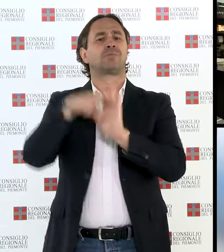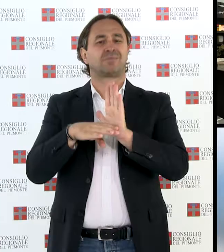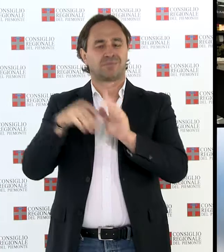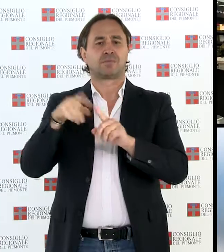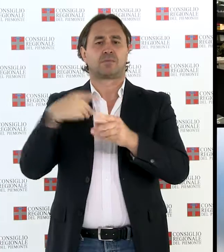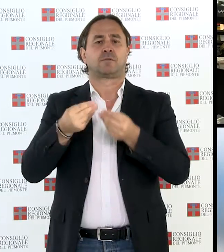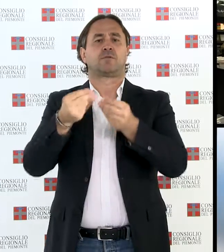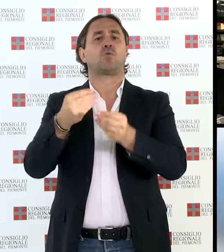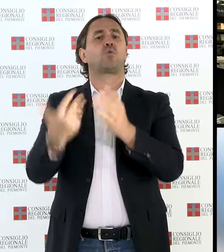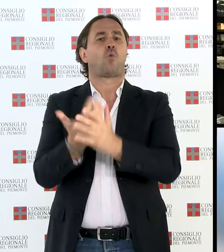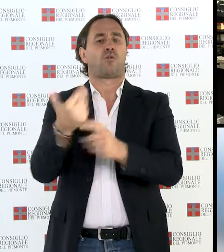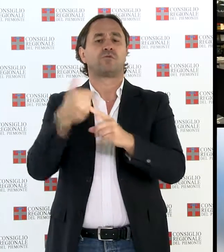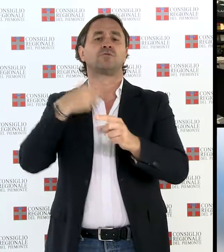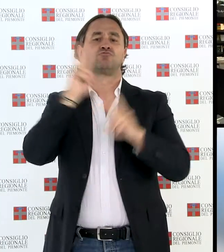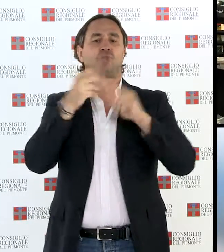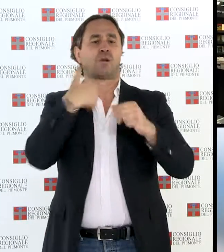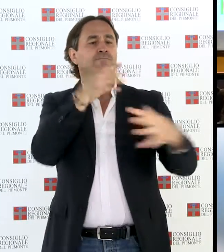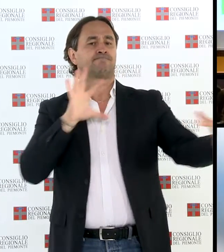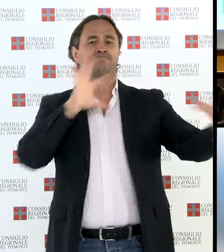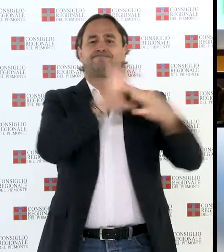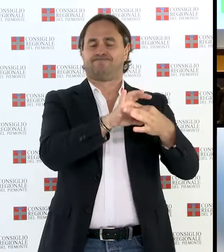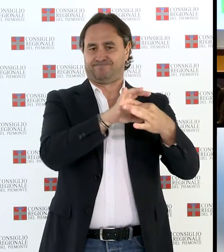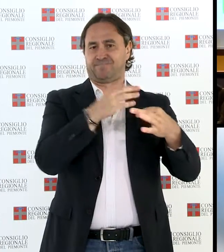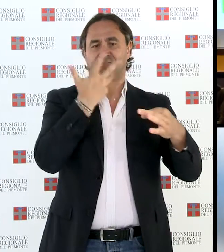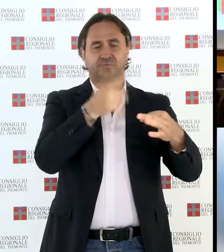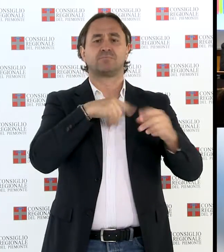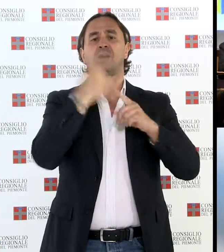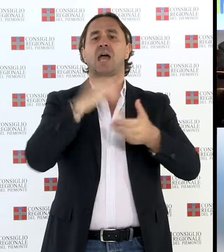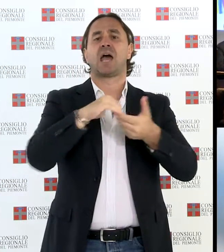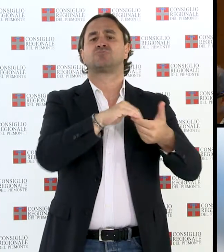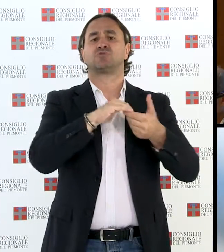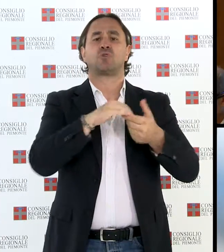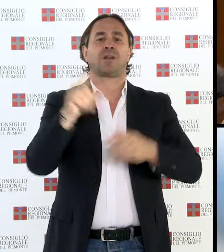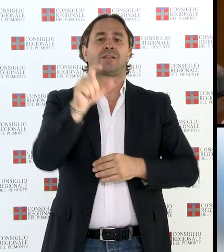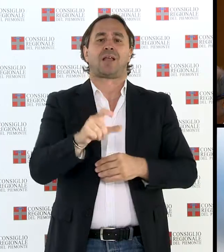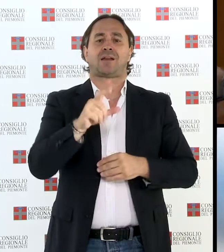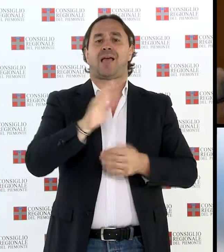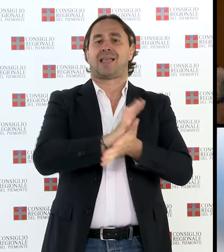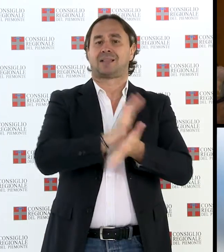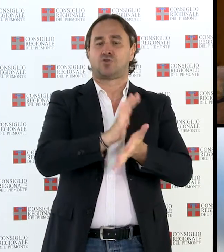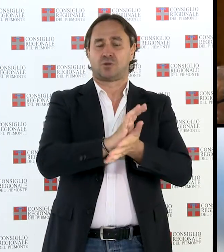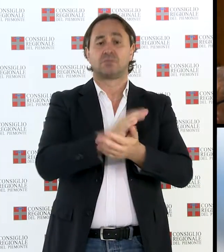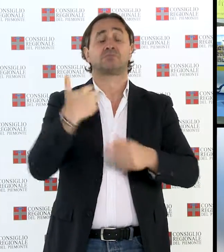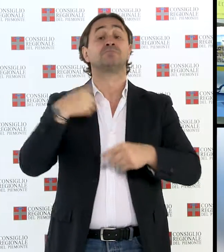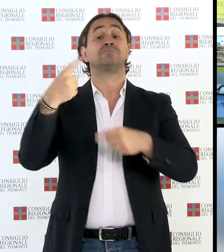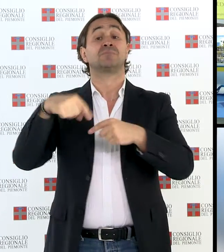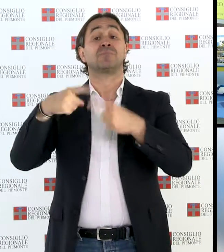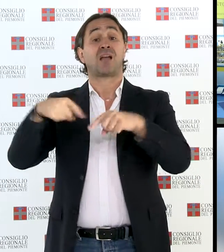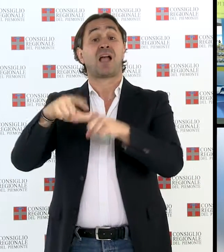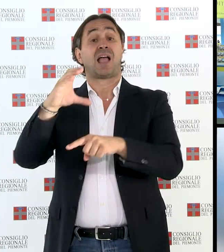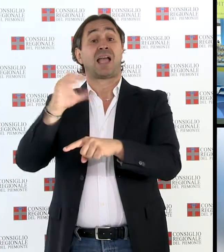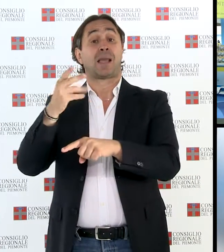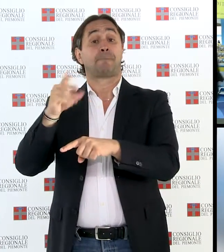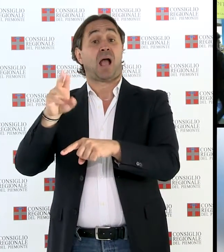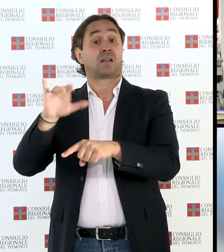a trovare un partner con precise caratteristiche, come l'Associazione Italiana Editori. Anche il presidente della Giunta Chiamparino, alla fine del dibattito,